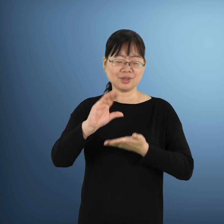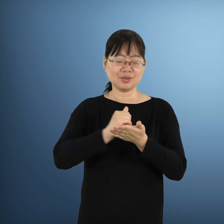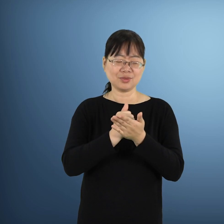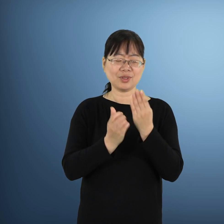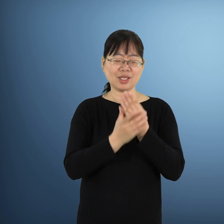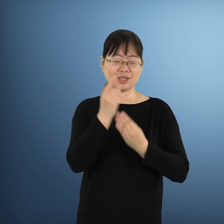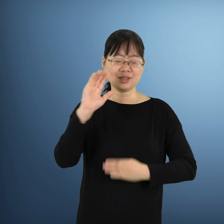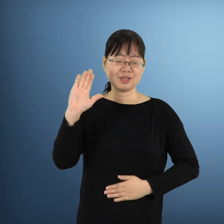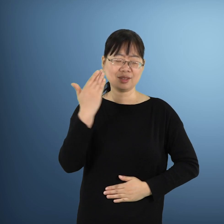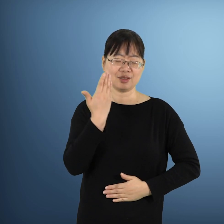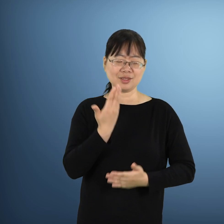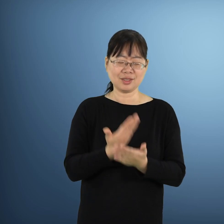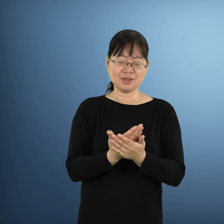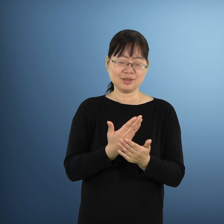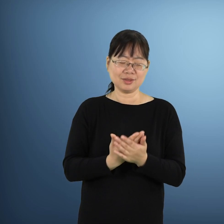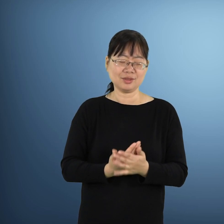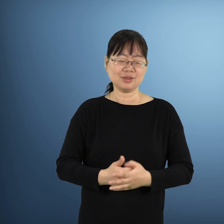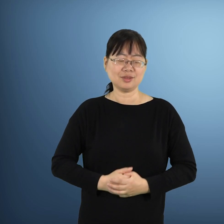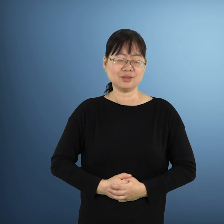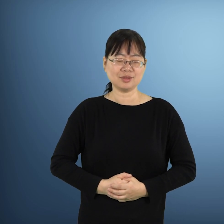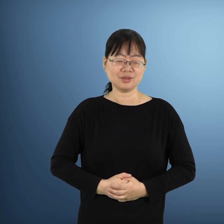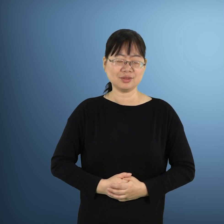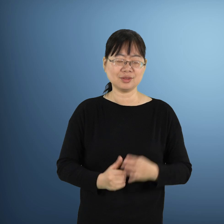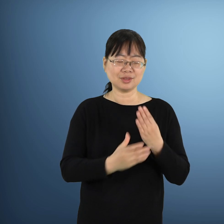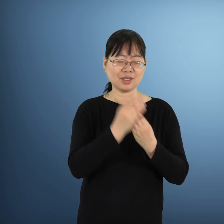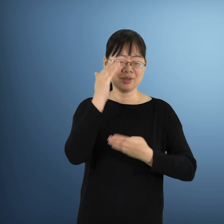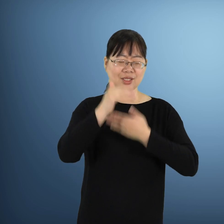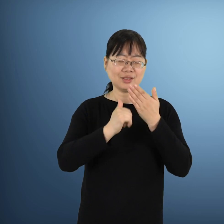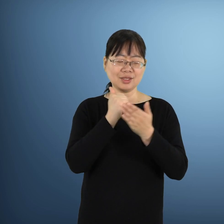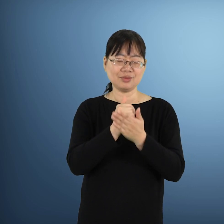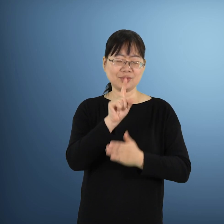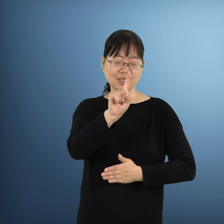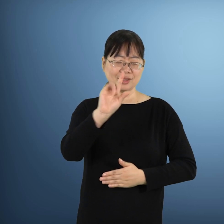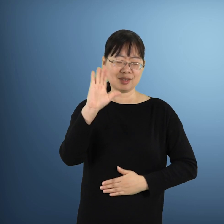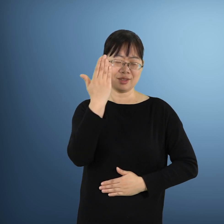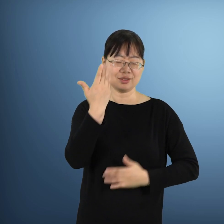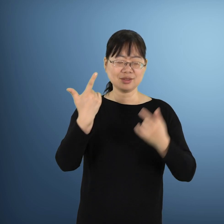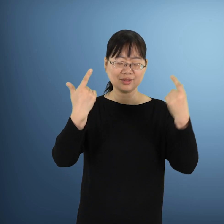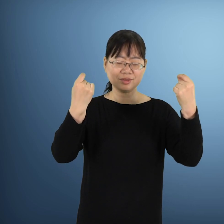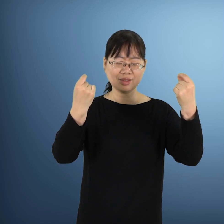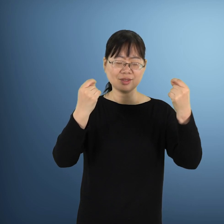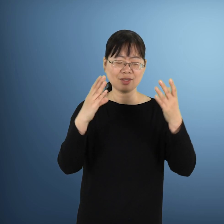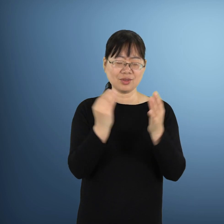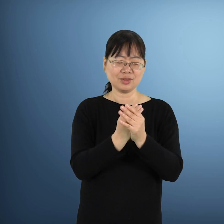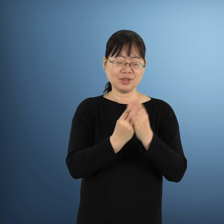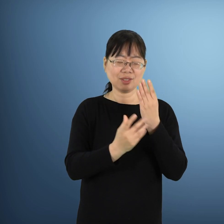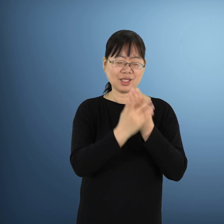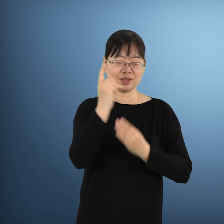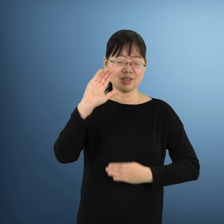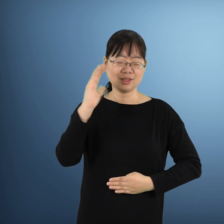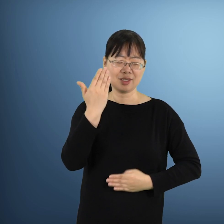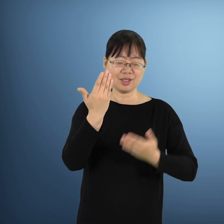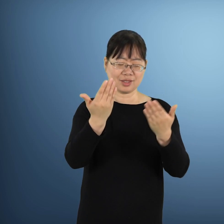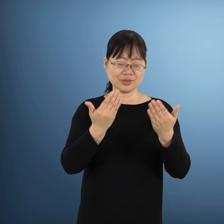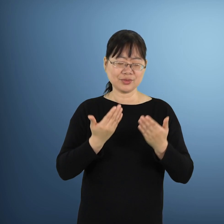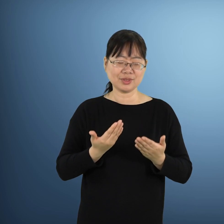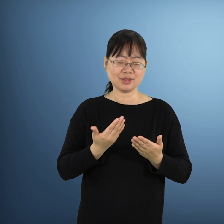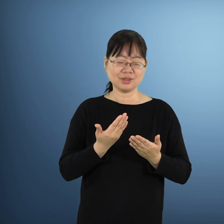그리스도와 하나 되게 하시고 삼위 하나님이 하나인 것처럼 온전히 하나 되게